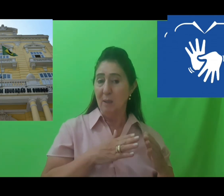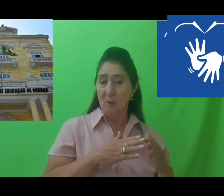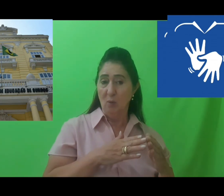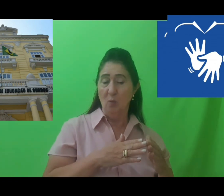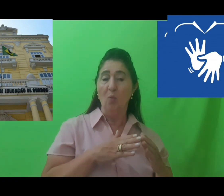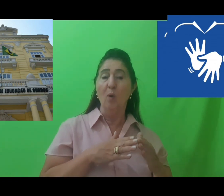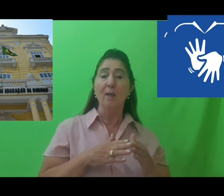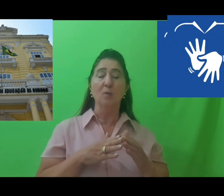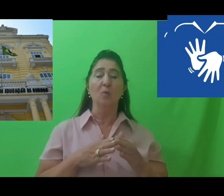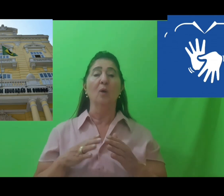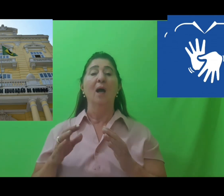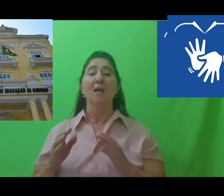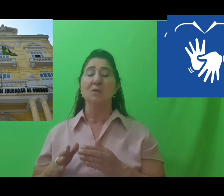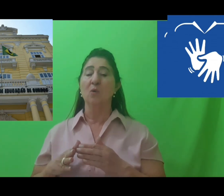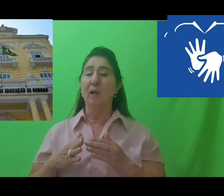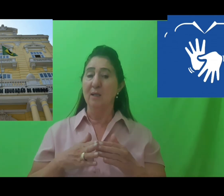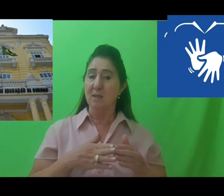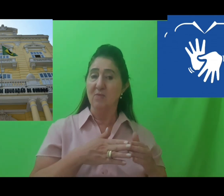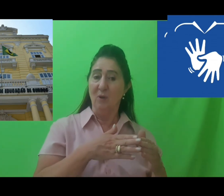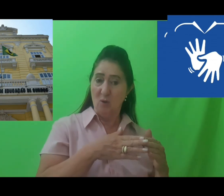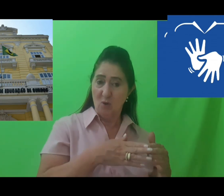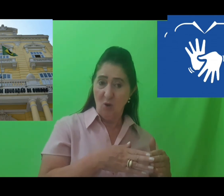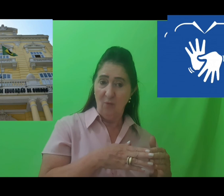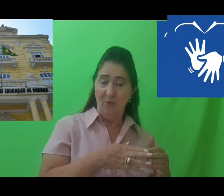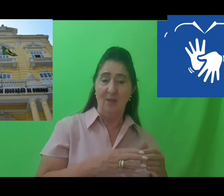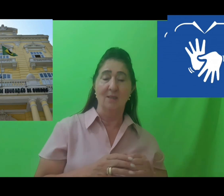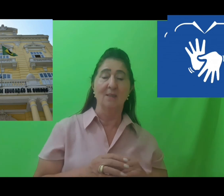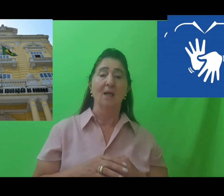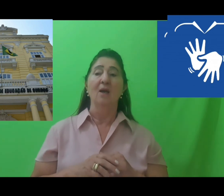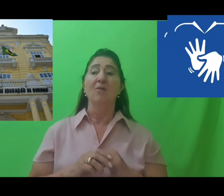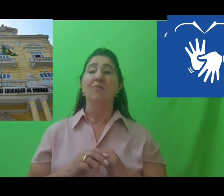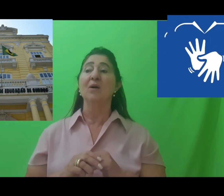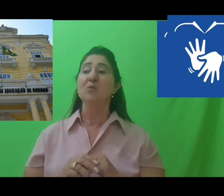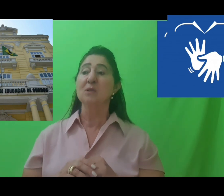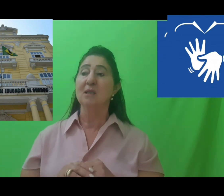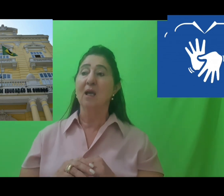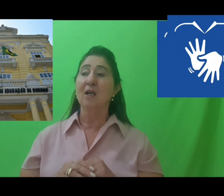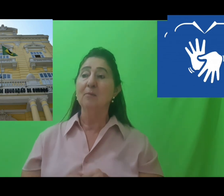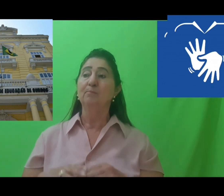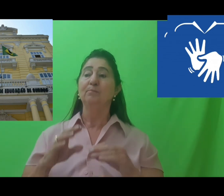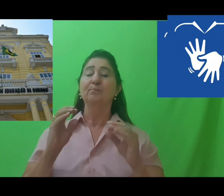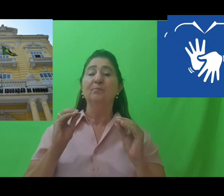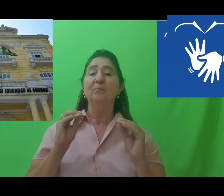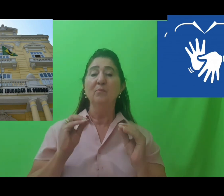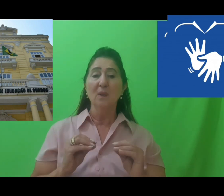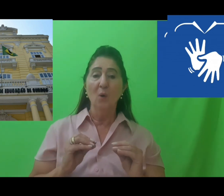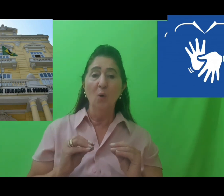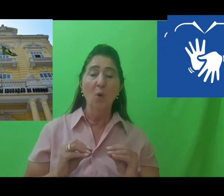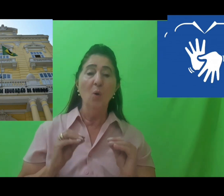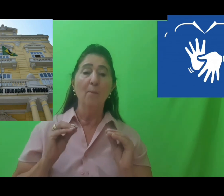Continuando quanto às correntes filosóficas, vamos ter o